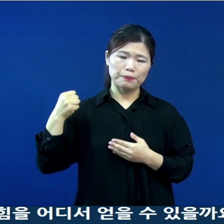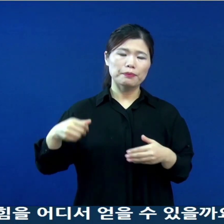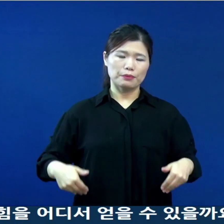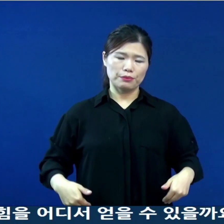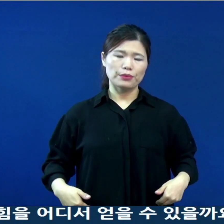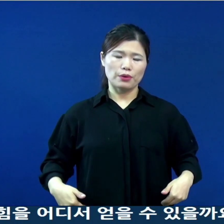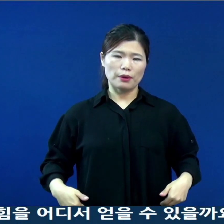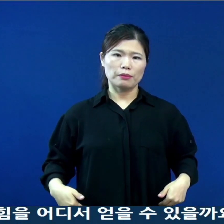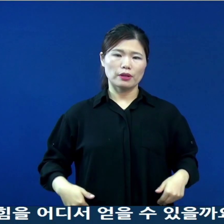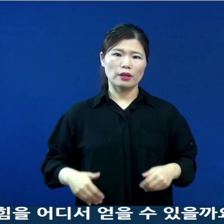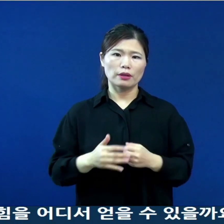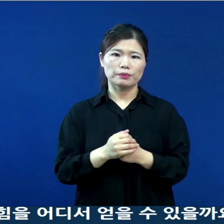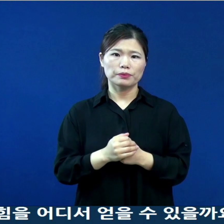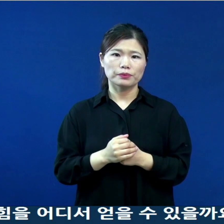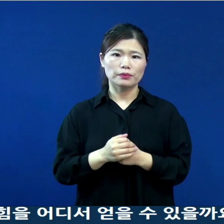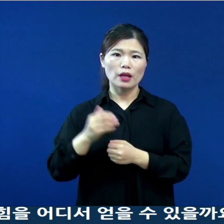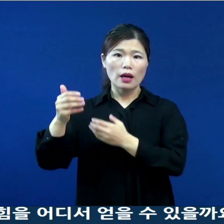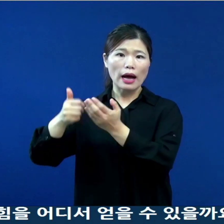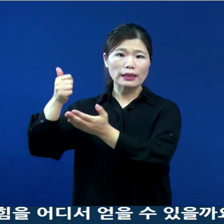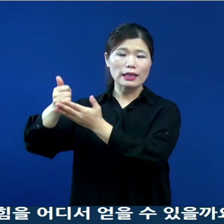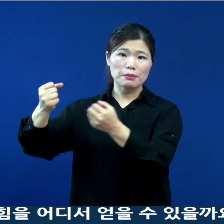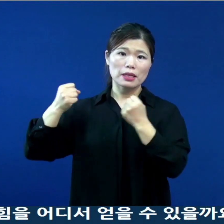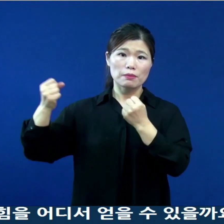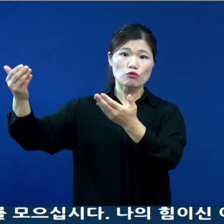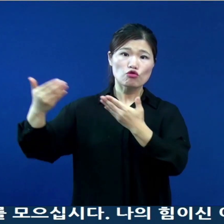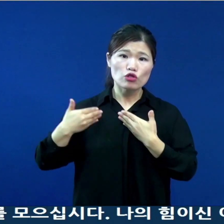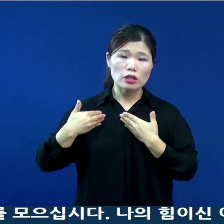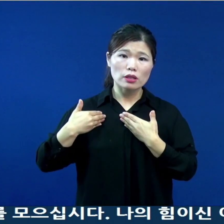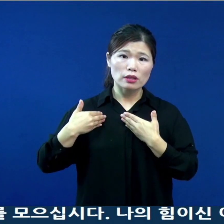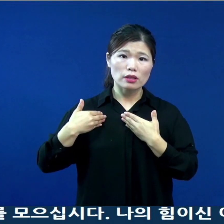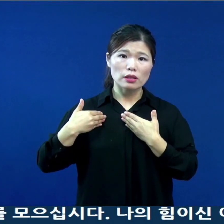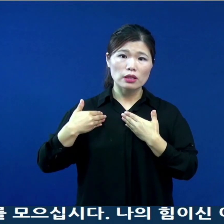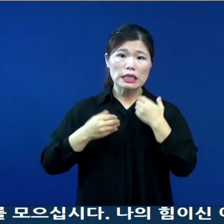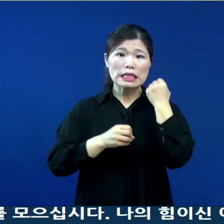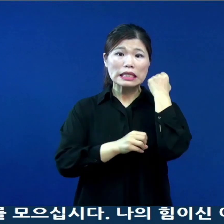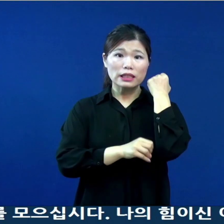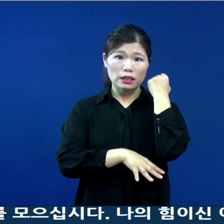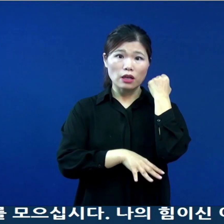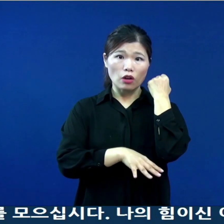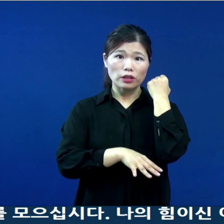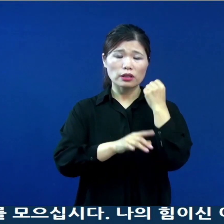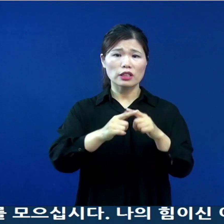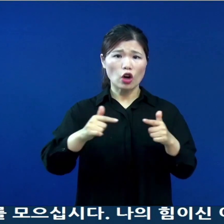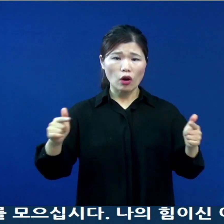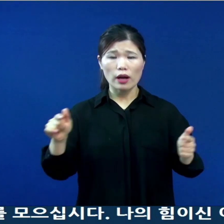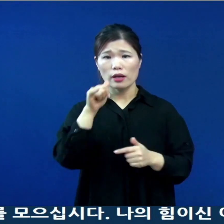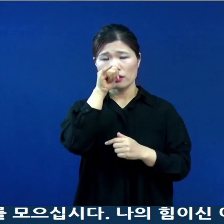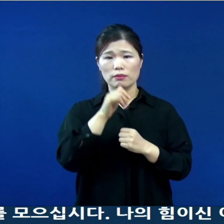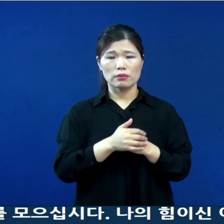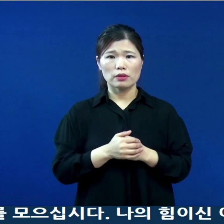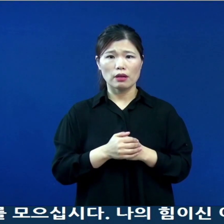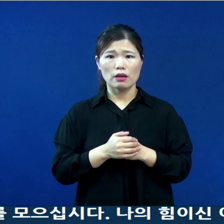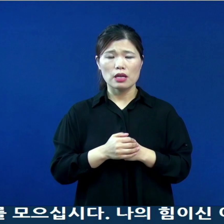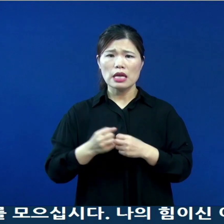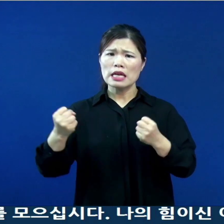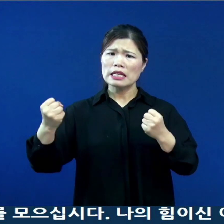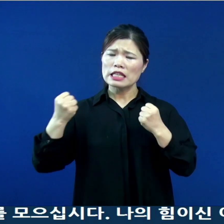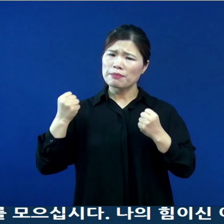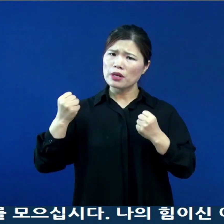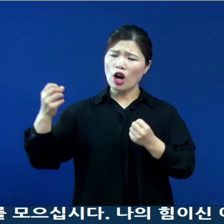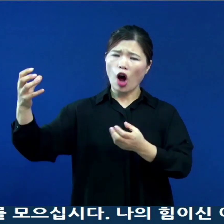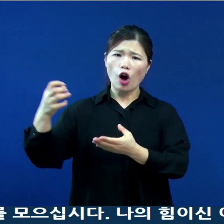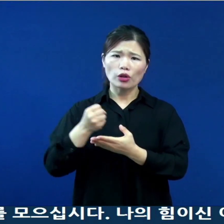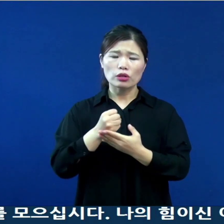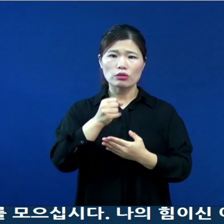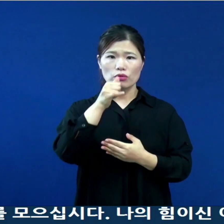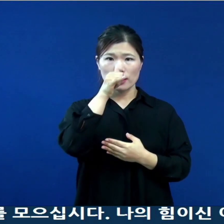필요합니다. 하나님이 힘을 주시는 근거는 너무나 다양했습니다. 결론은 우리는 그 힘을 얻을 수